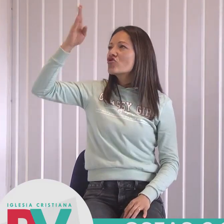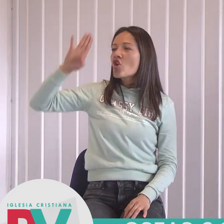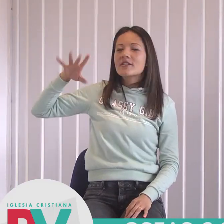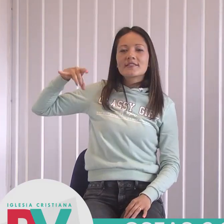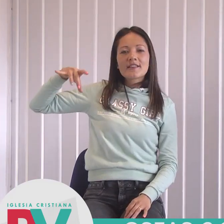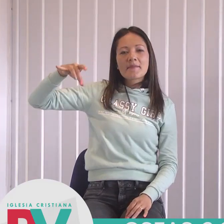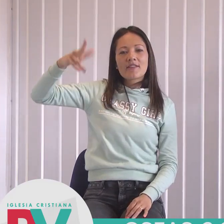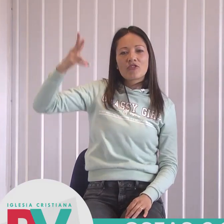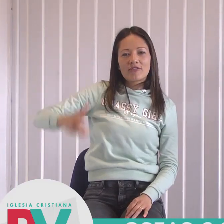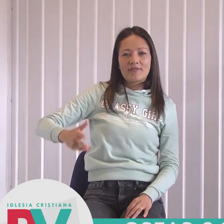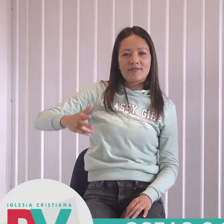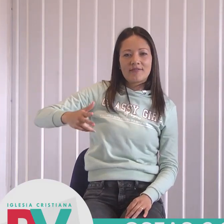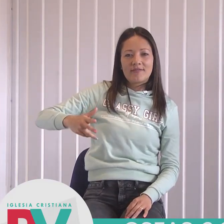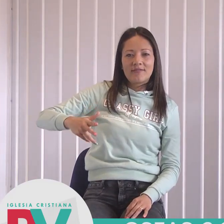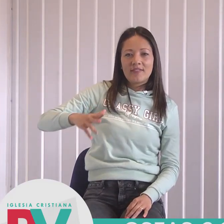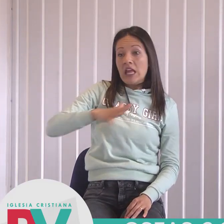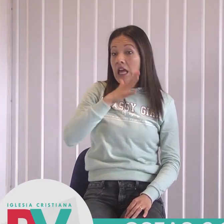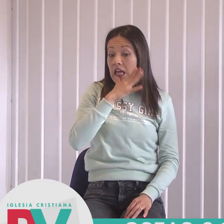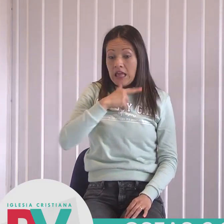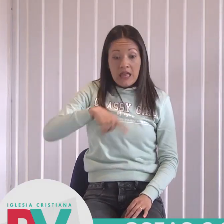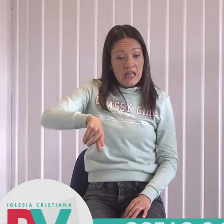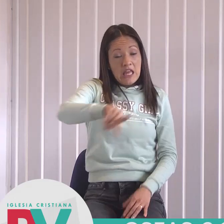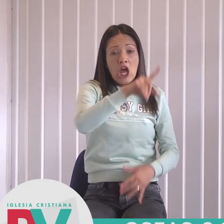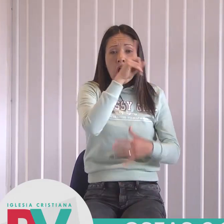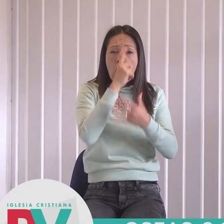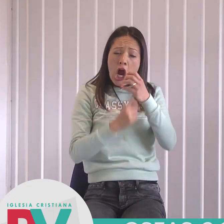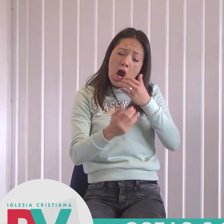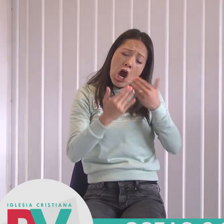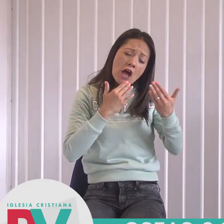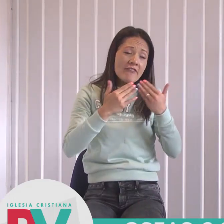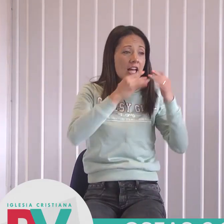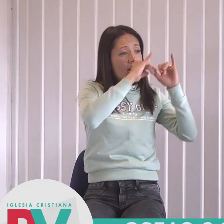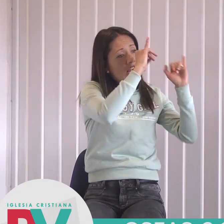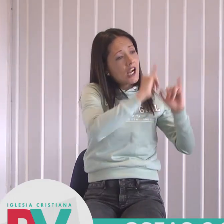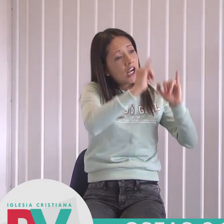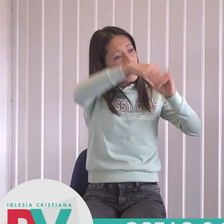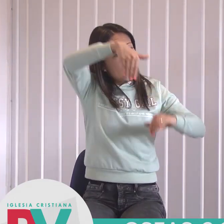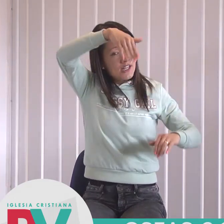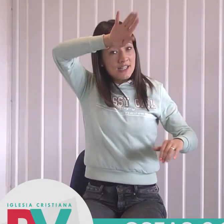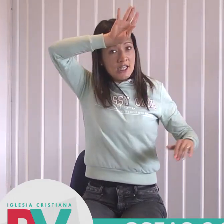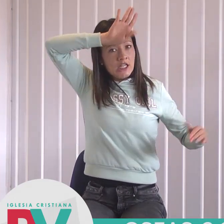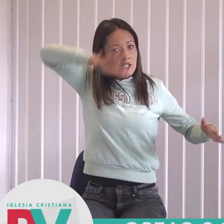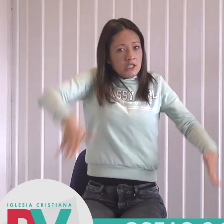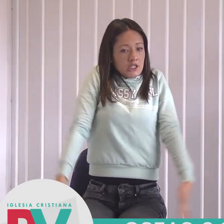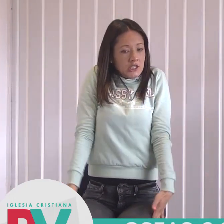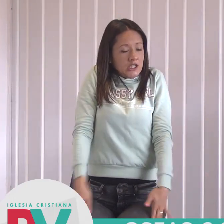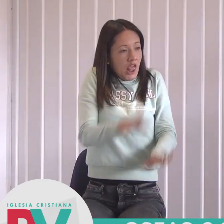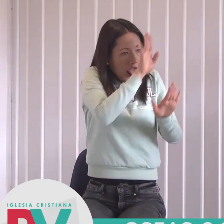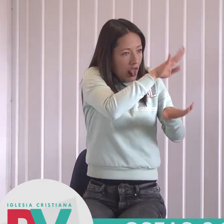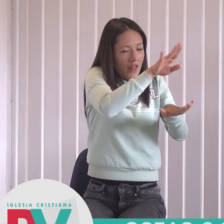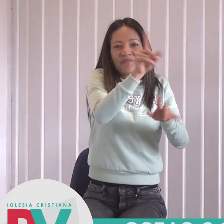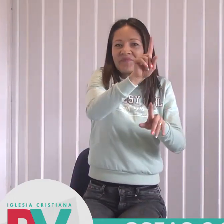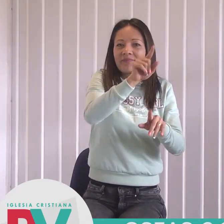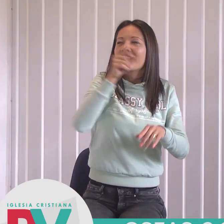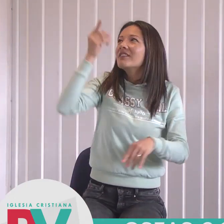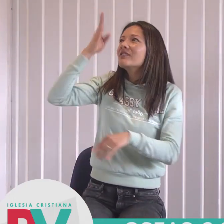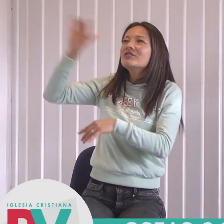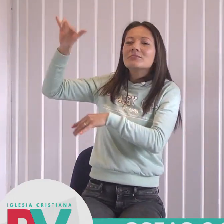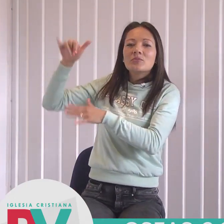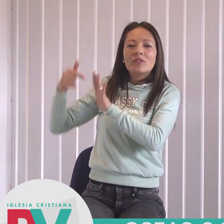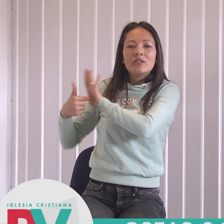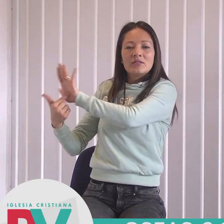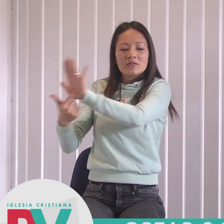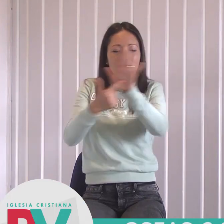siembra. Es decir, que ya no van a ser ellos confiando en que los Baales les den, sino que Dios volverá a mostrar su mano,